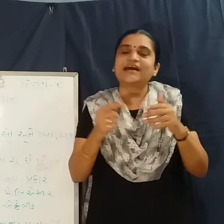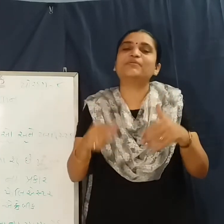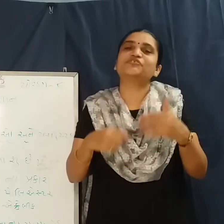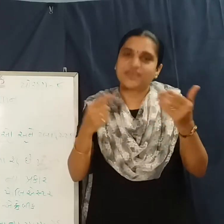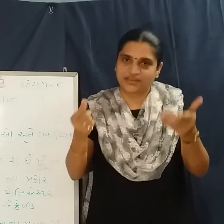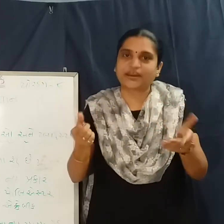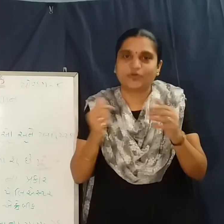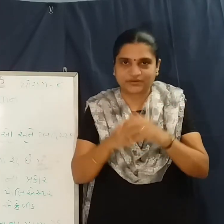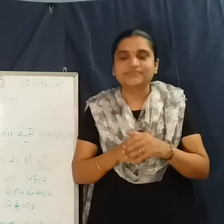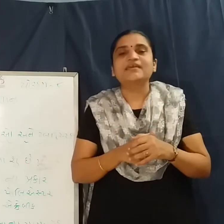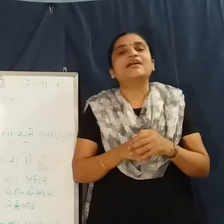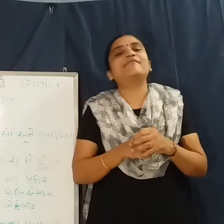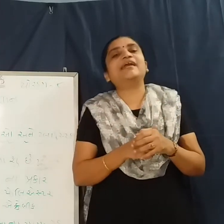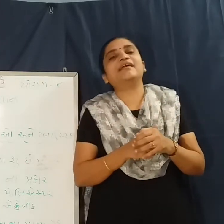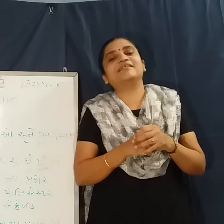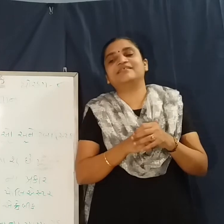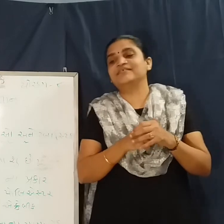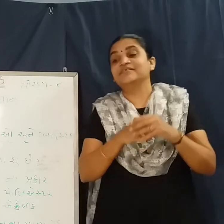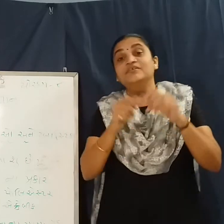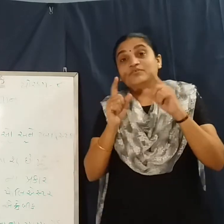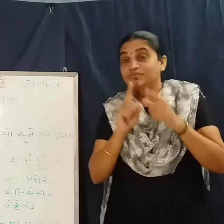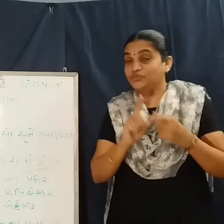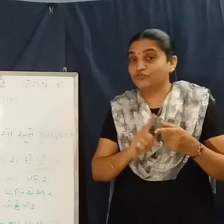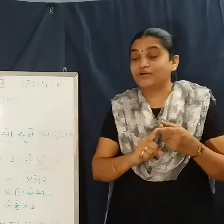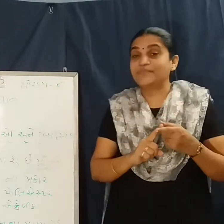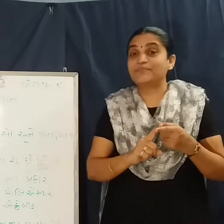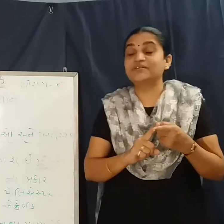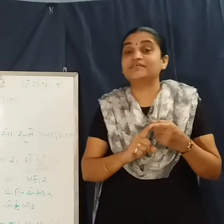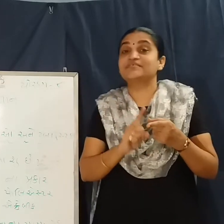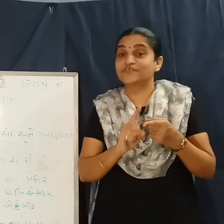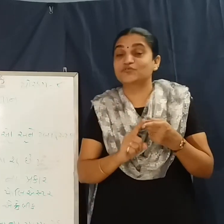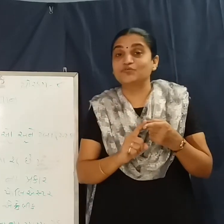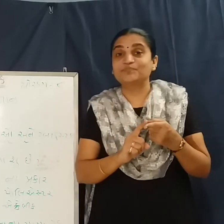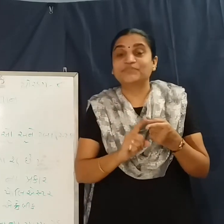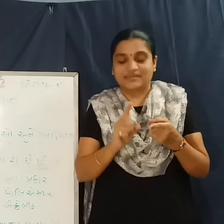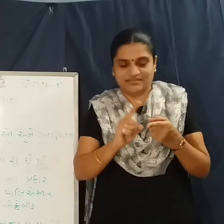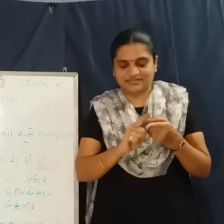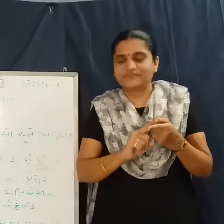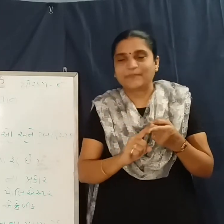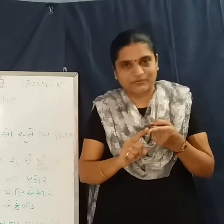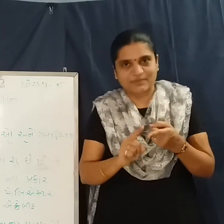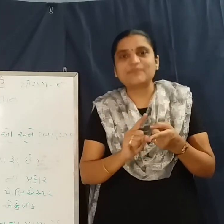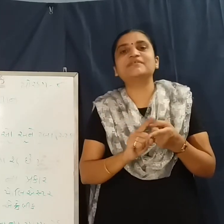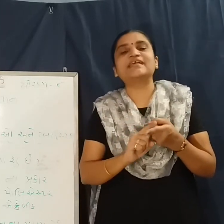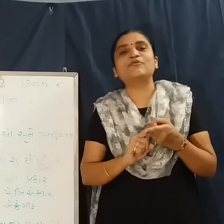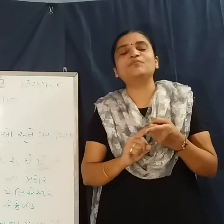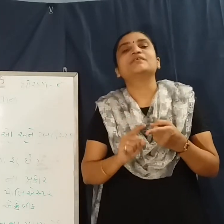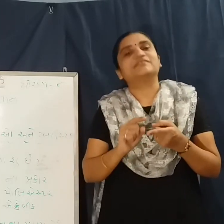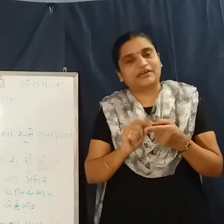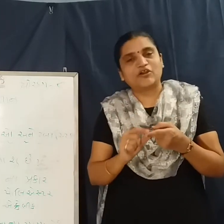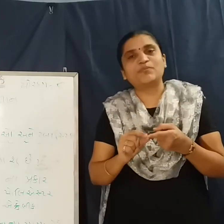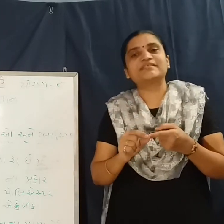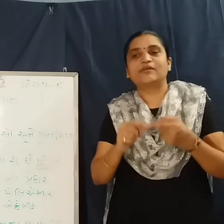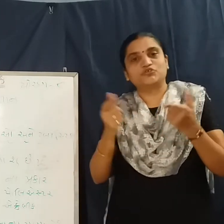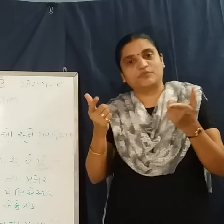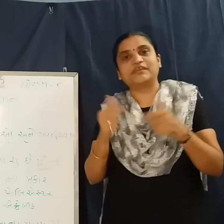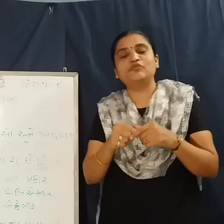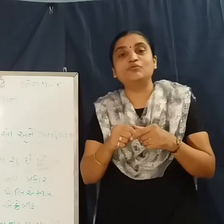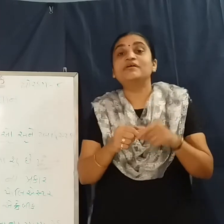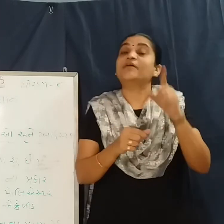કાપડ છે એ રેયોન। હવે જોવામાં પણ સસ્તું, વાપરવામાં પણ સારું, ટકાઉ પણ સારું, ચમકીલું,